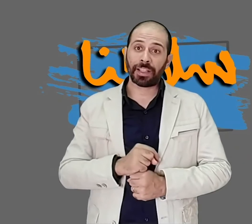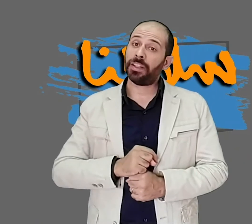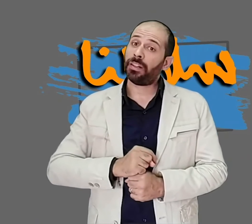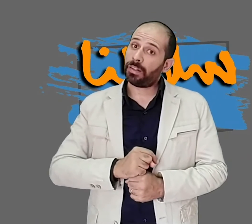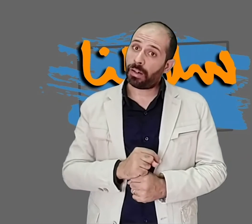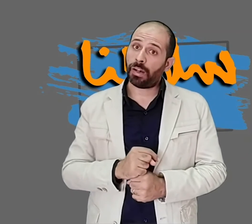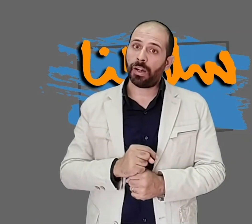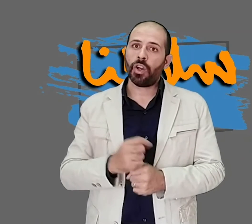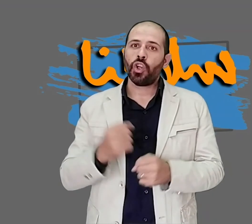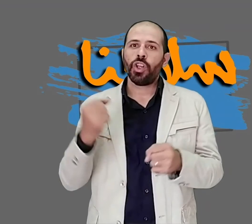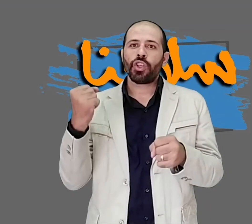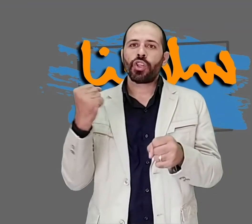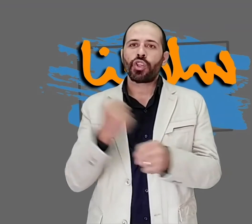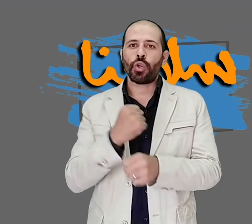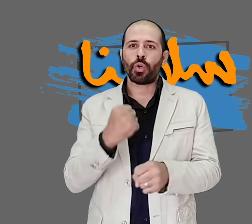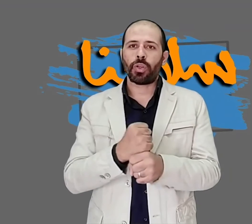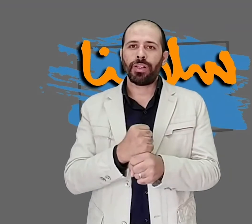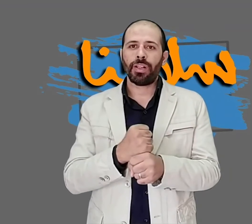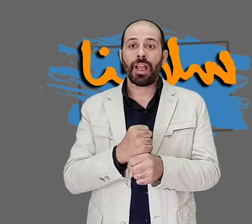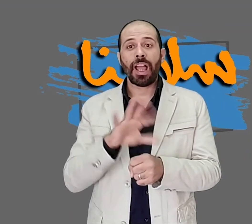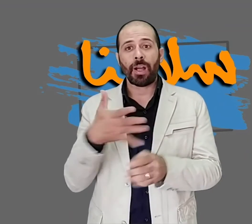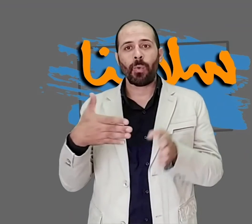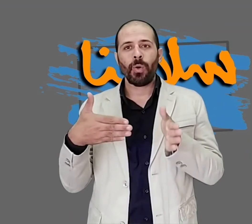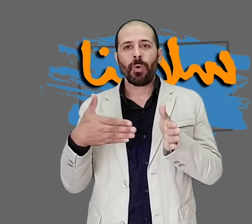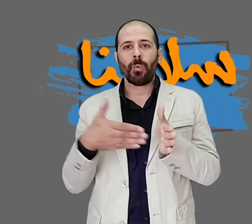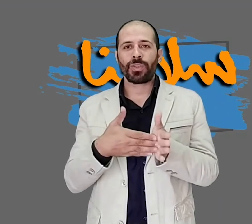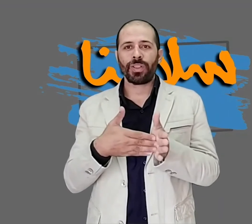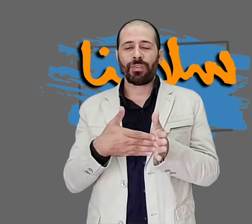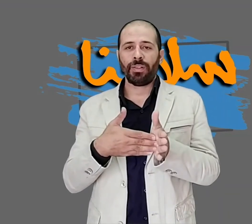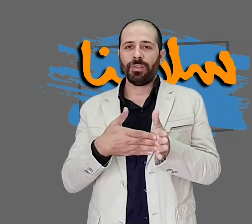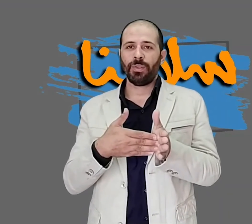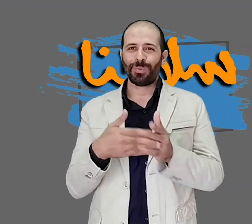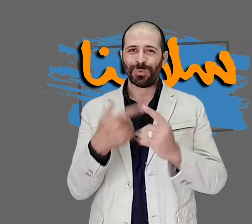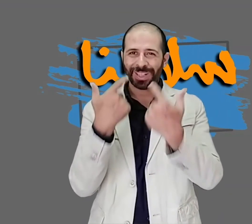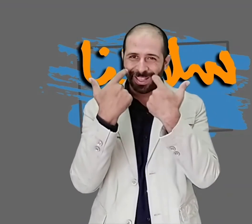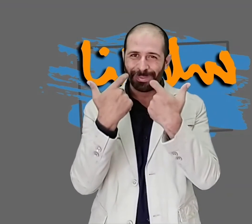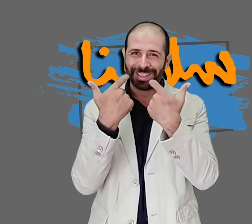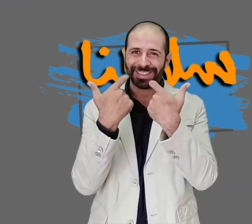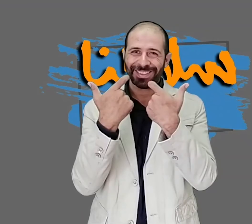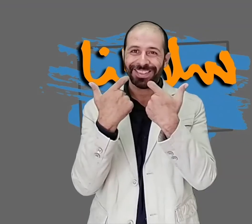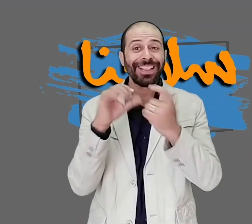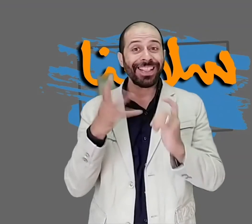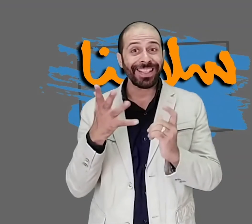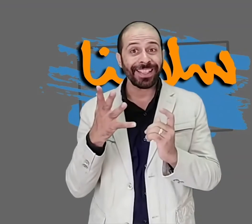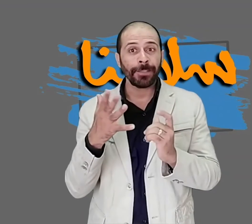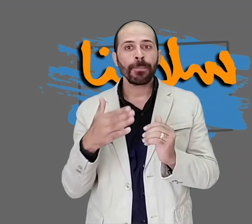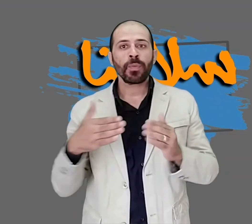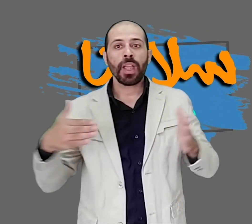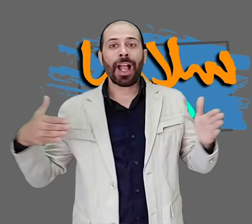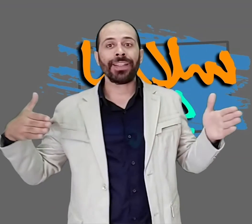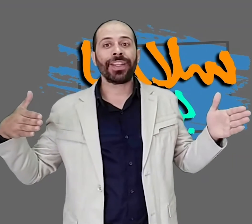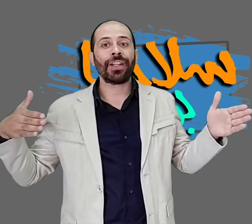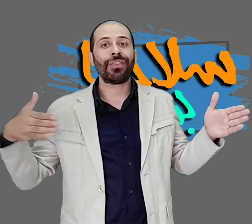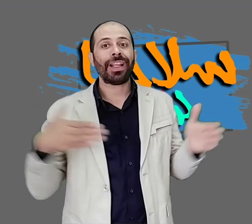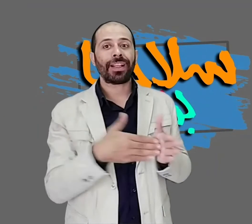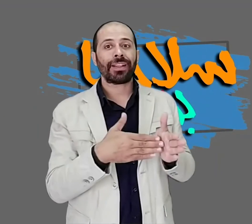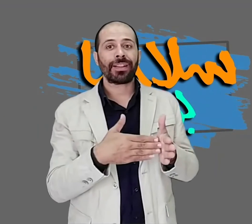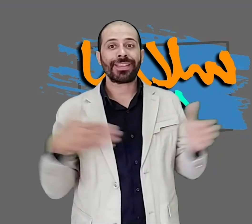تانية؟ شغل أو وظيفة. ونخلي بالنا إيه؟ عندي كده في الآخر